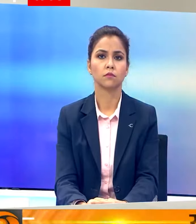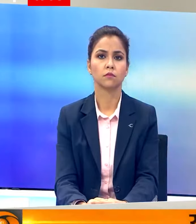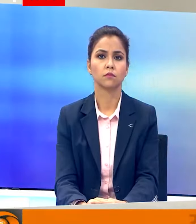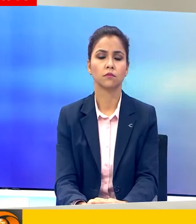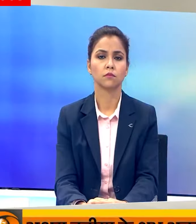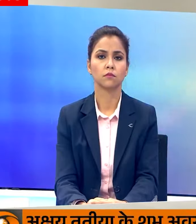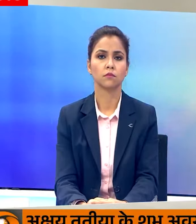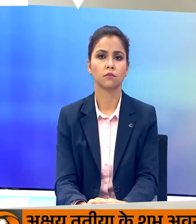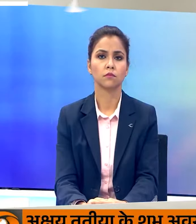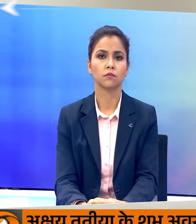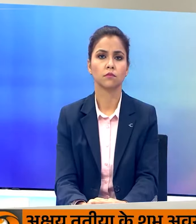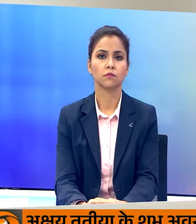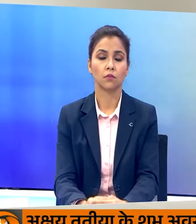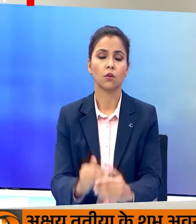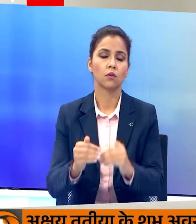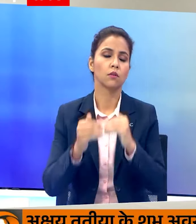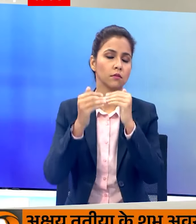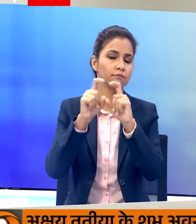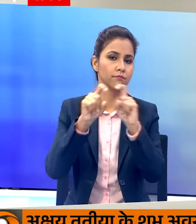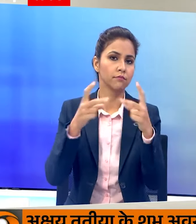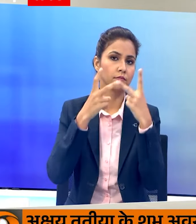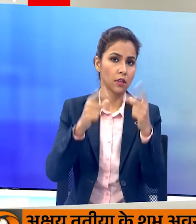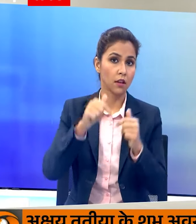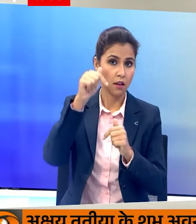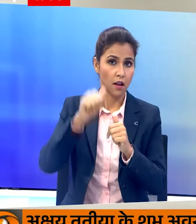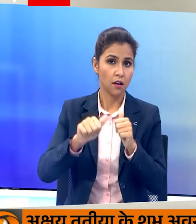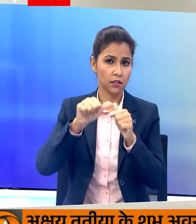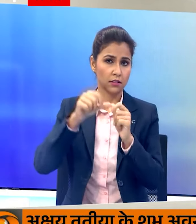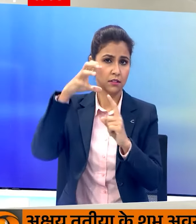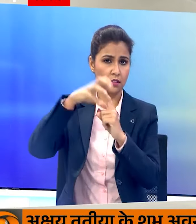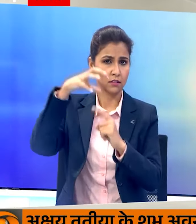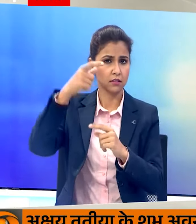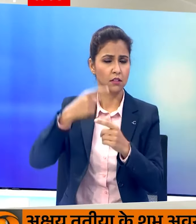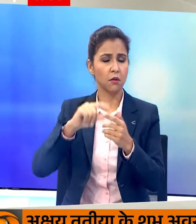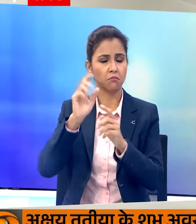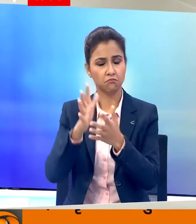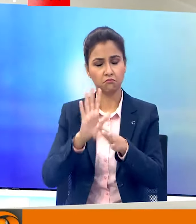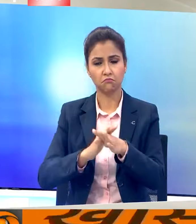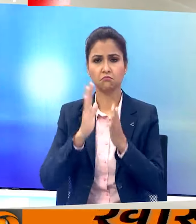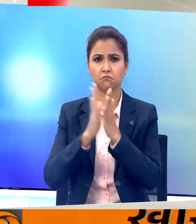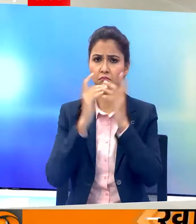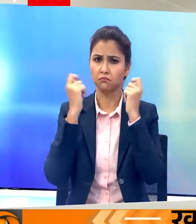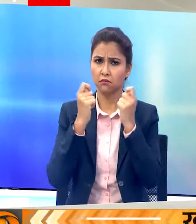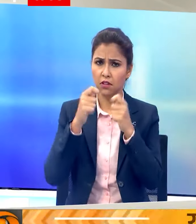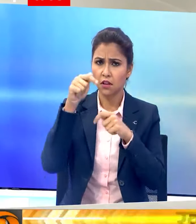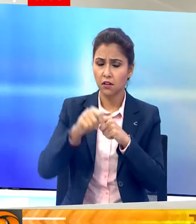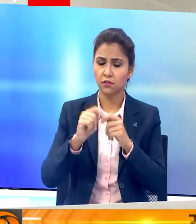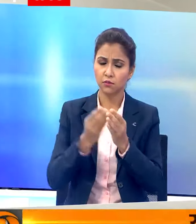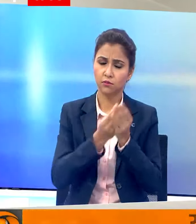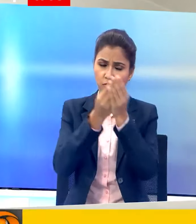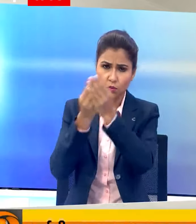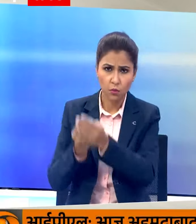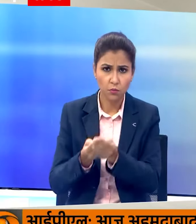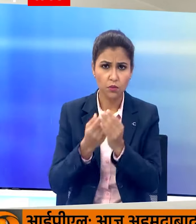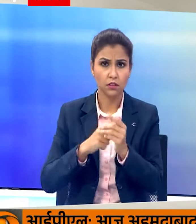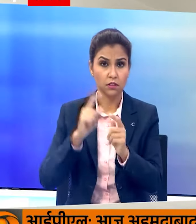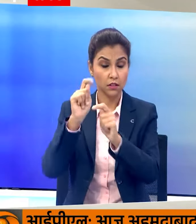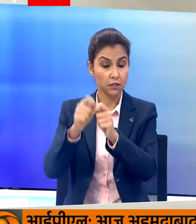थे और अब बढ़ते हैं अगली खबर की ओर आज अक्षय तृतीय का पावन पर्व है इस शुभ तिथि पर विश्व प्रसिद्ध